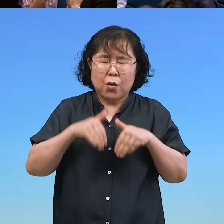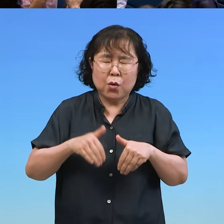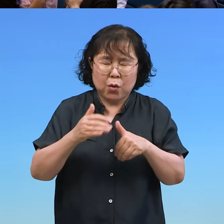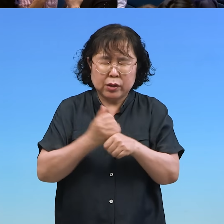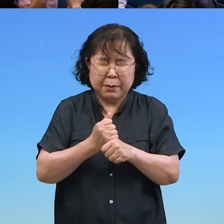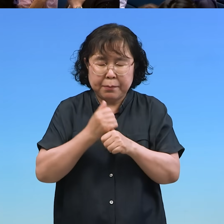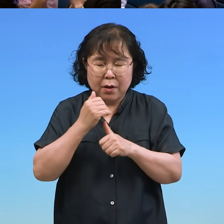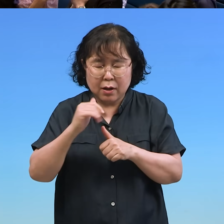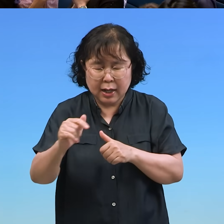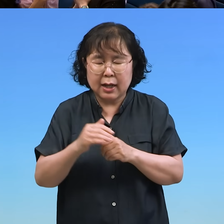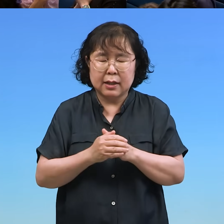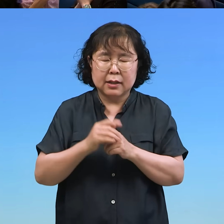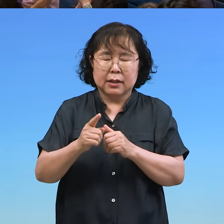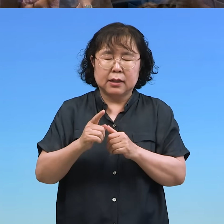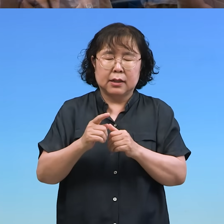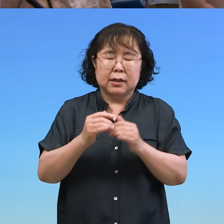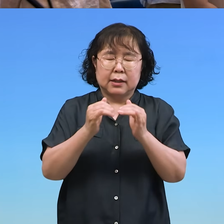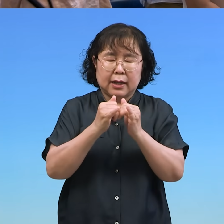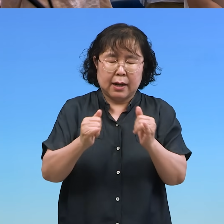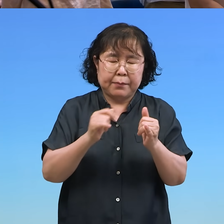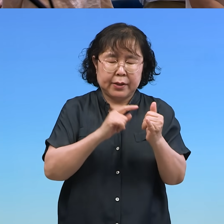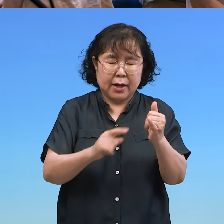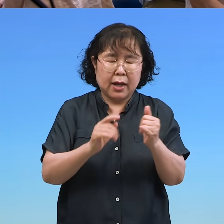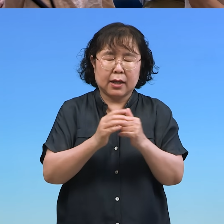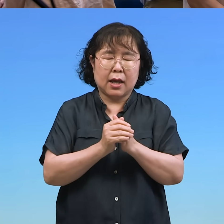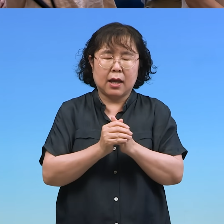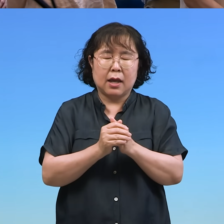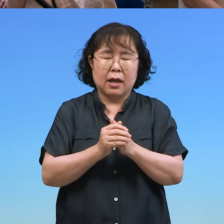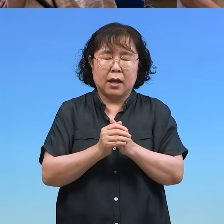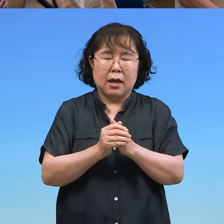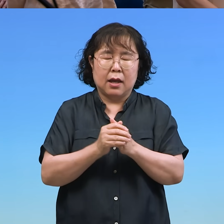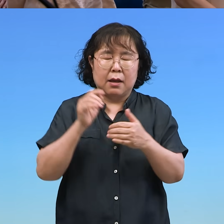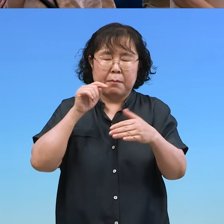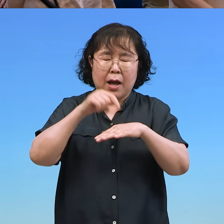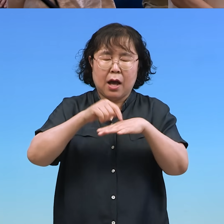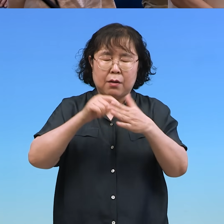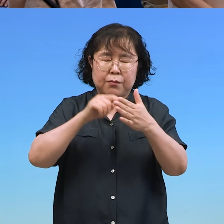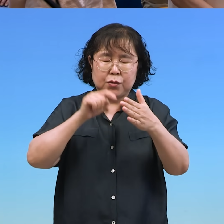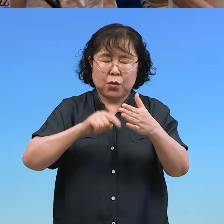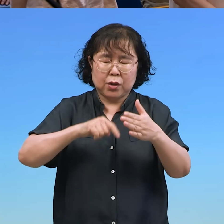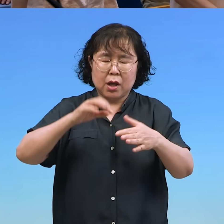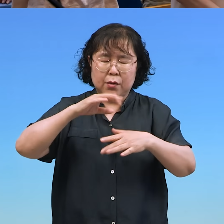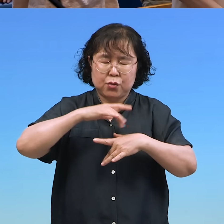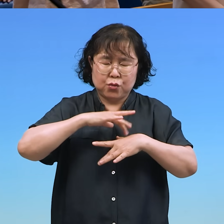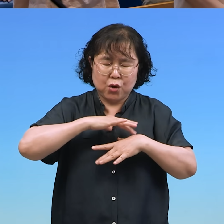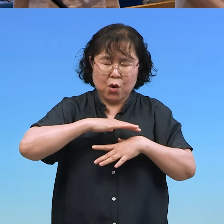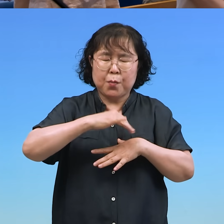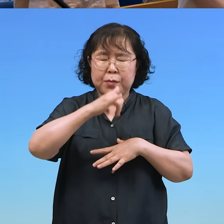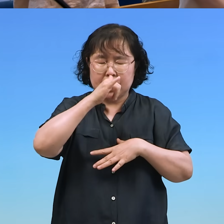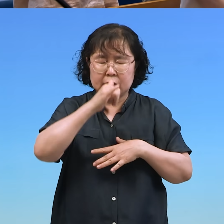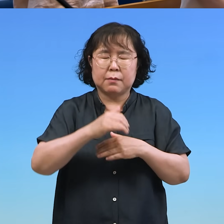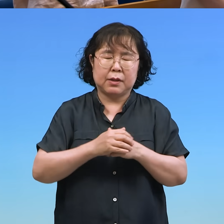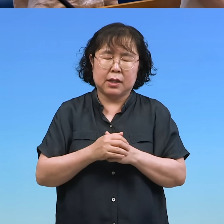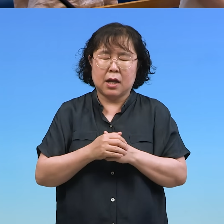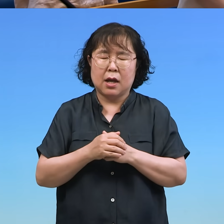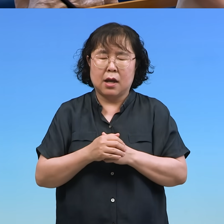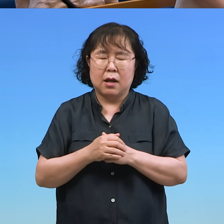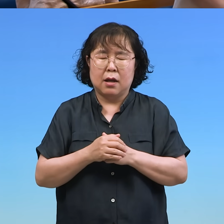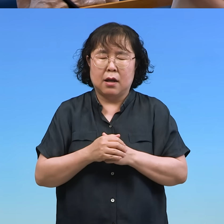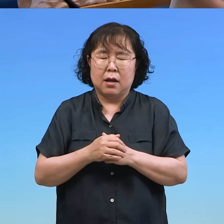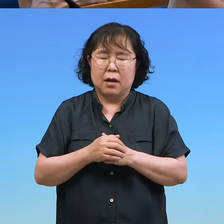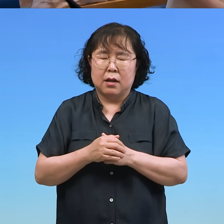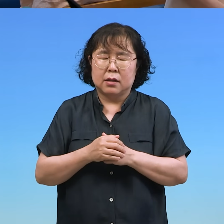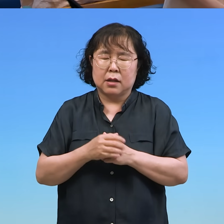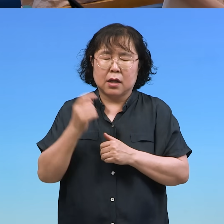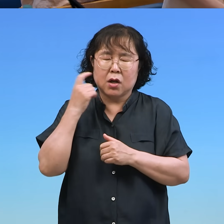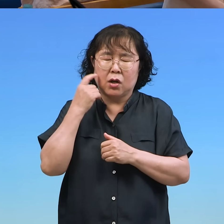서로로 잡혀간 그 백성들 내면 아래 아버지 하나님 두려움이 있고 불안이 있고, 그래서 달콤한 말에